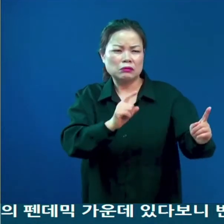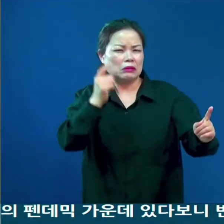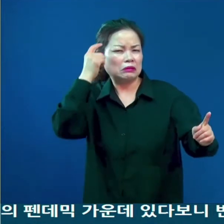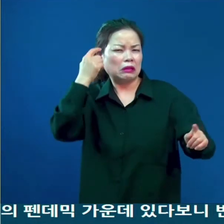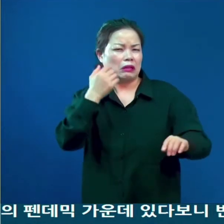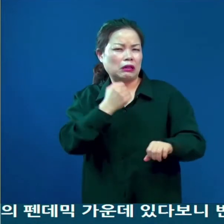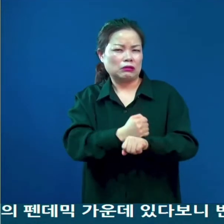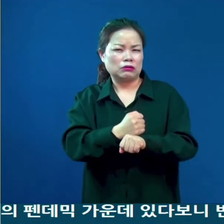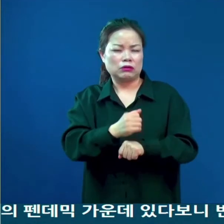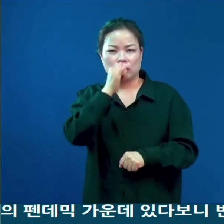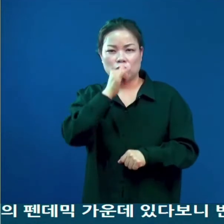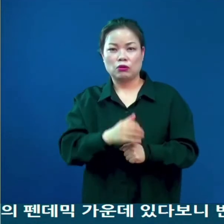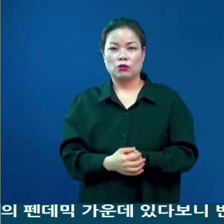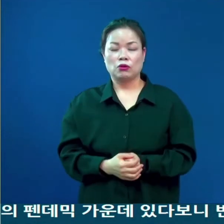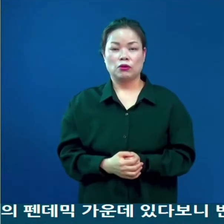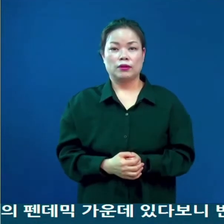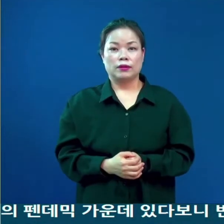거죠.